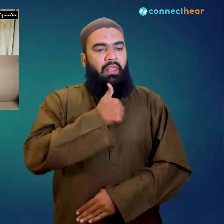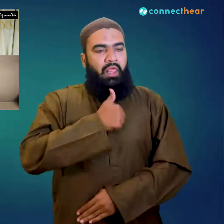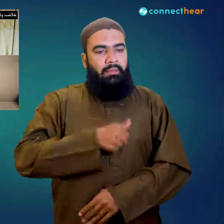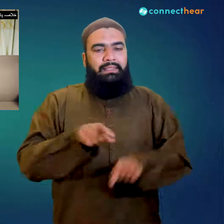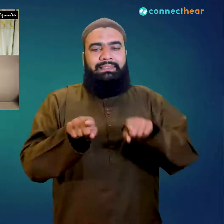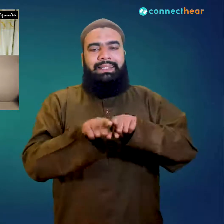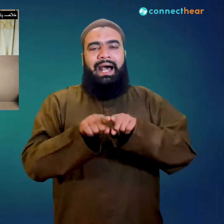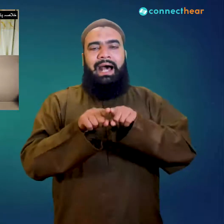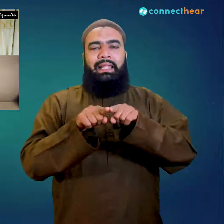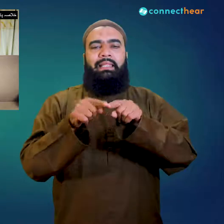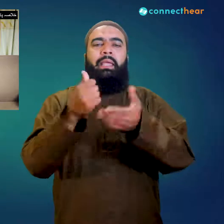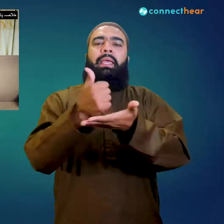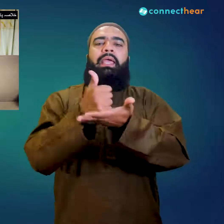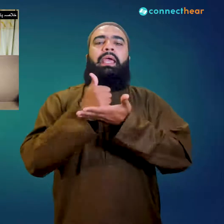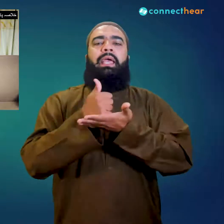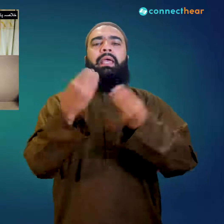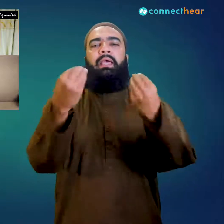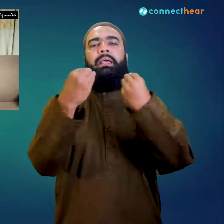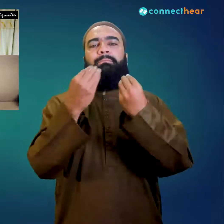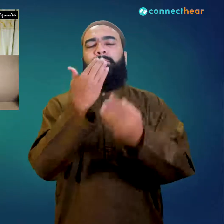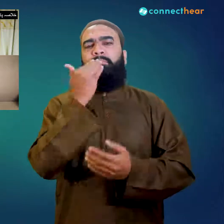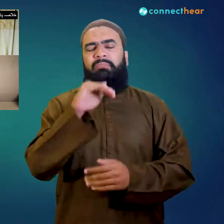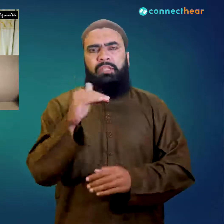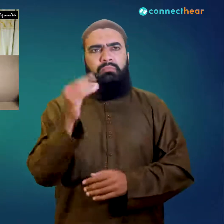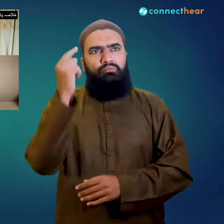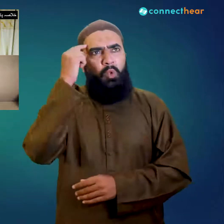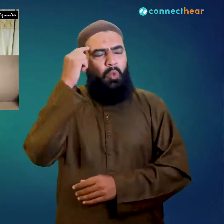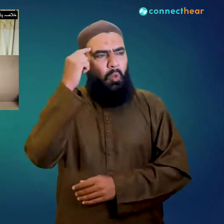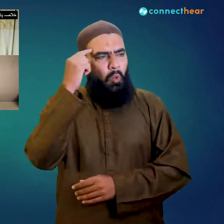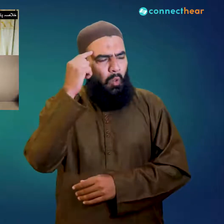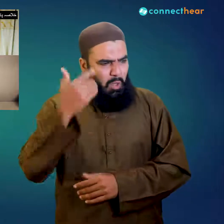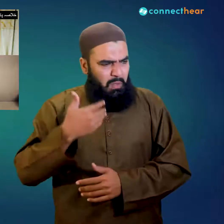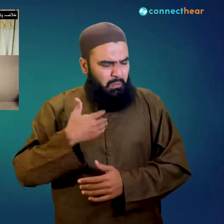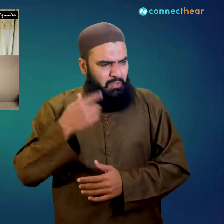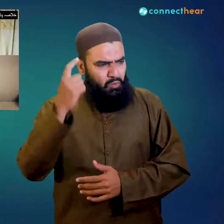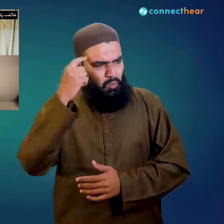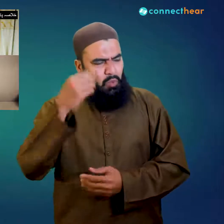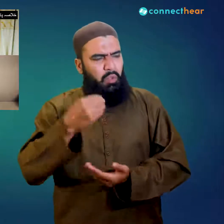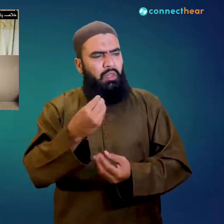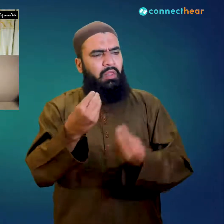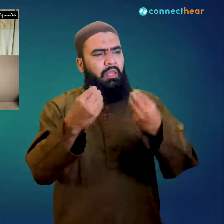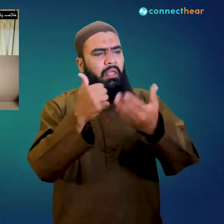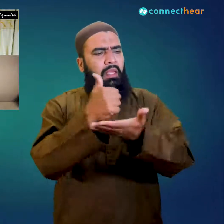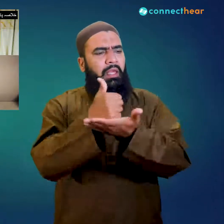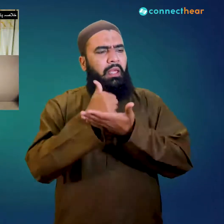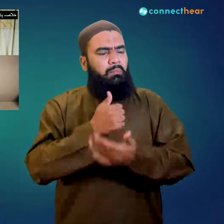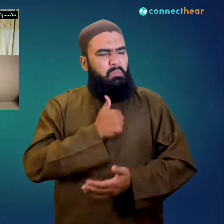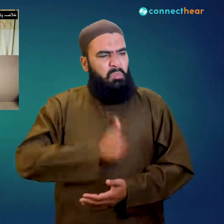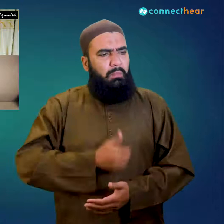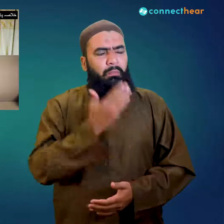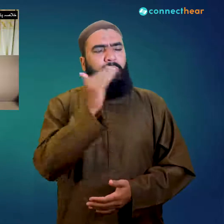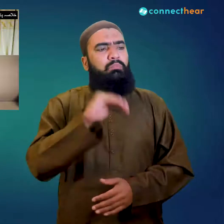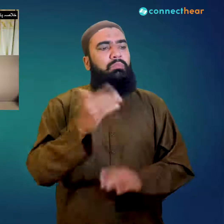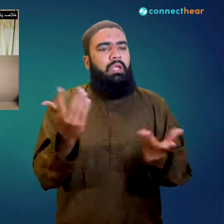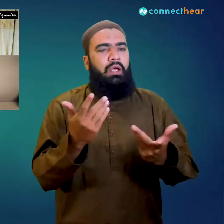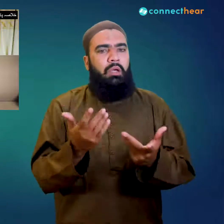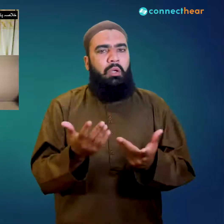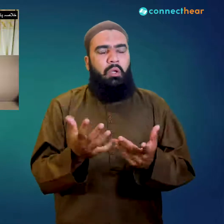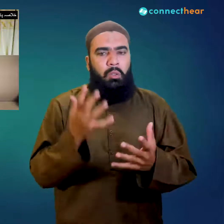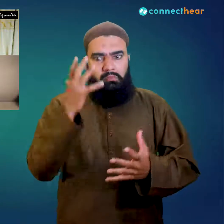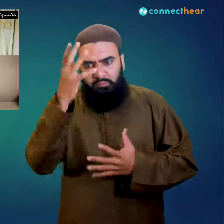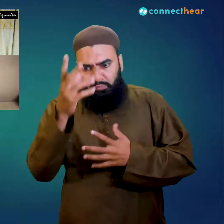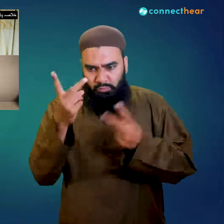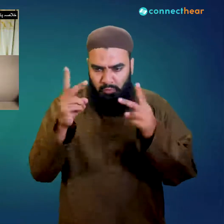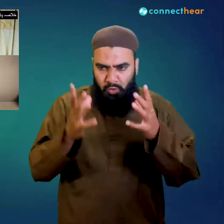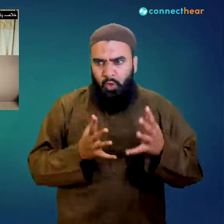فرمایا کہ جس قسم کے بھی معاملات ہوں پہلے اس پر صبر کا حکم دیا گیا، یعنی اپنے آپ کو کسی